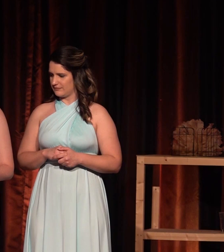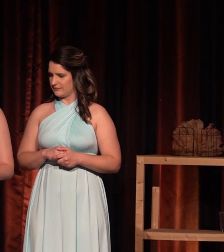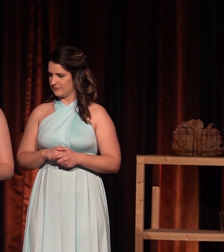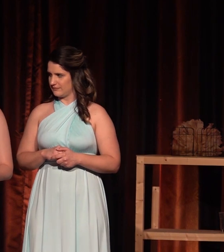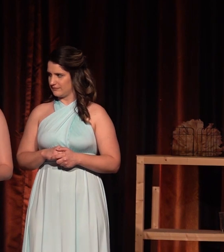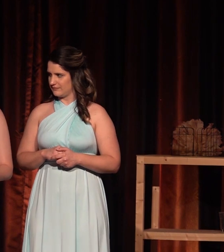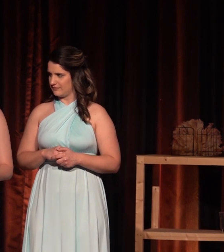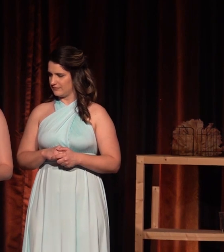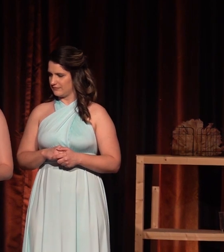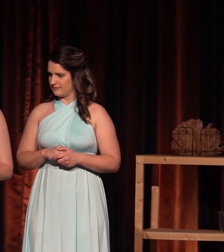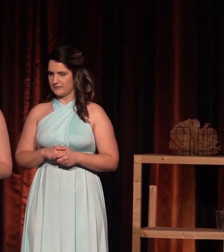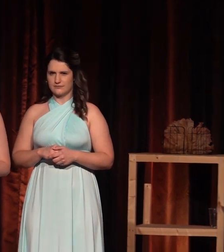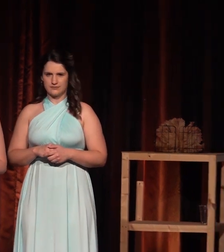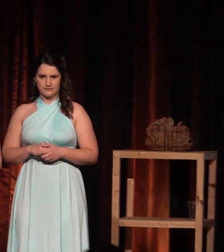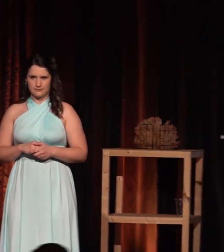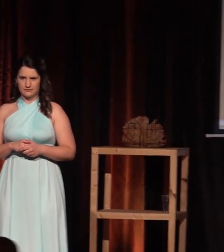Fornós...